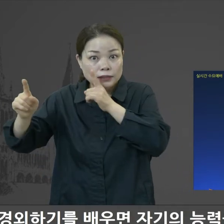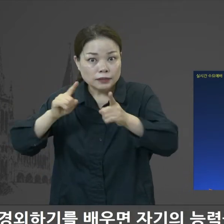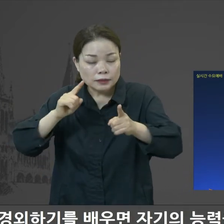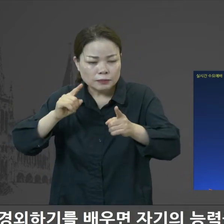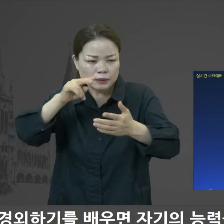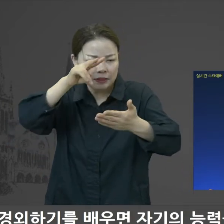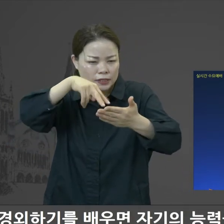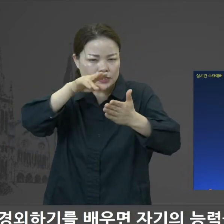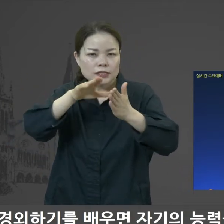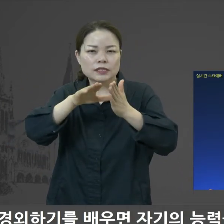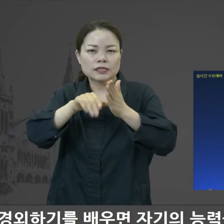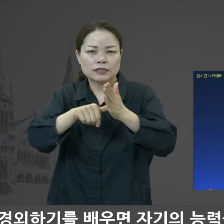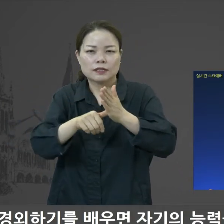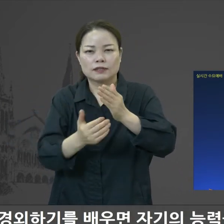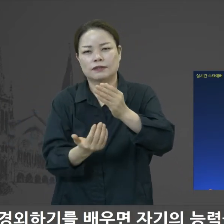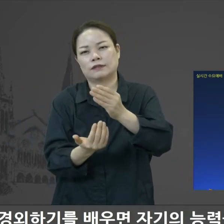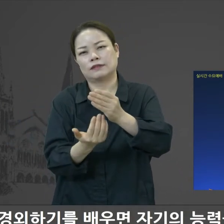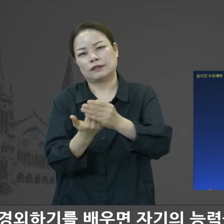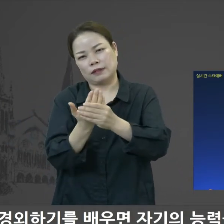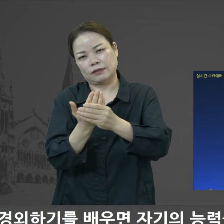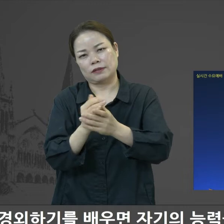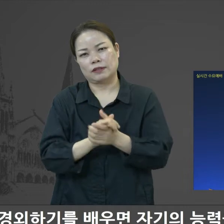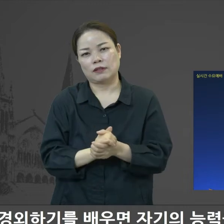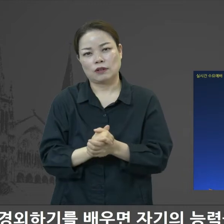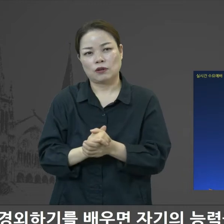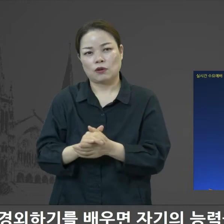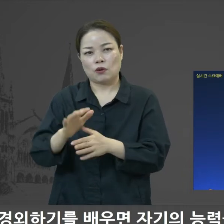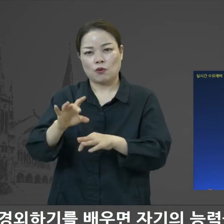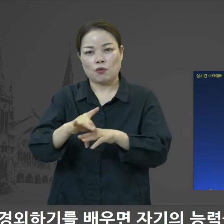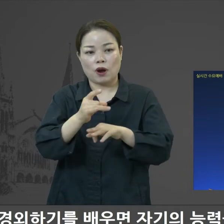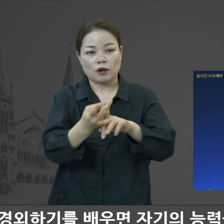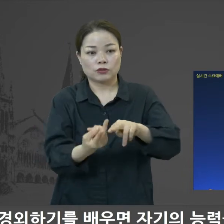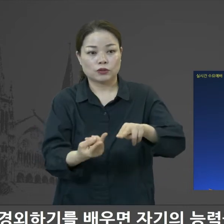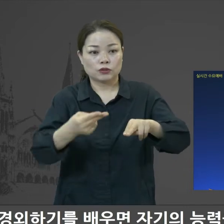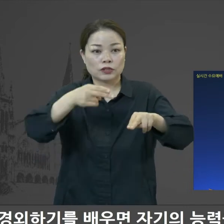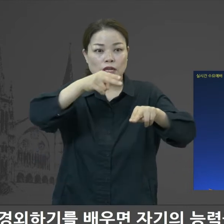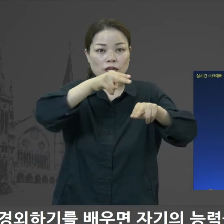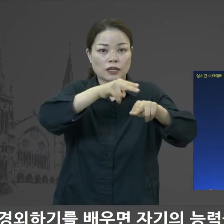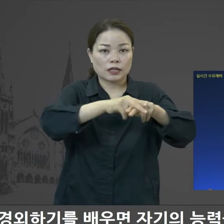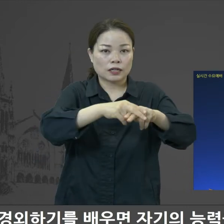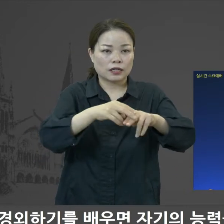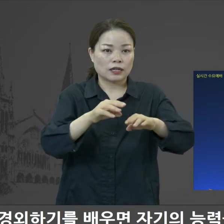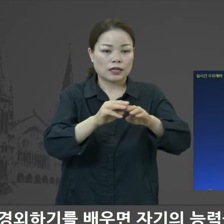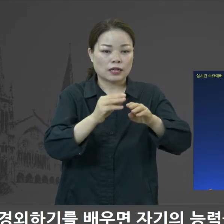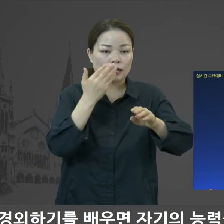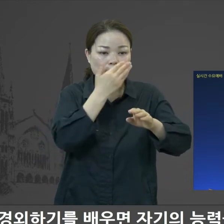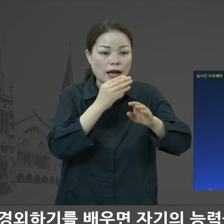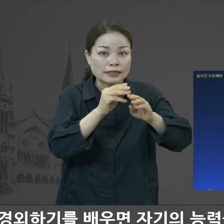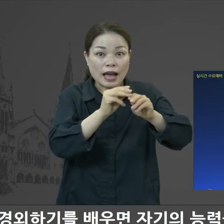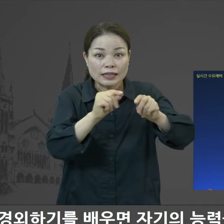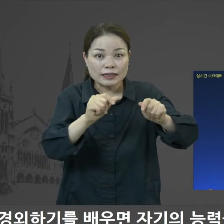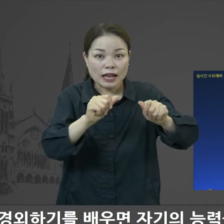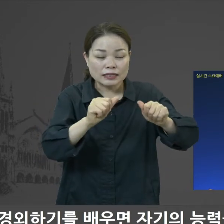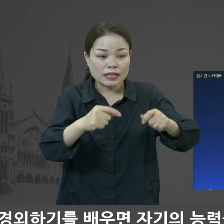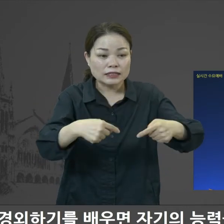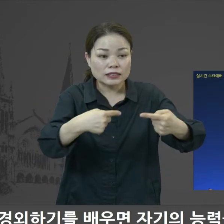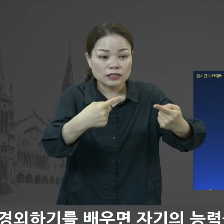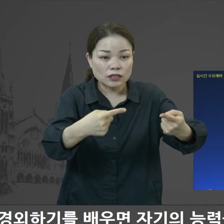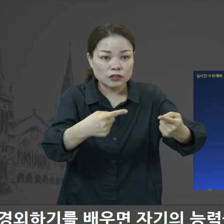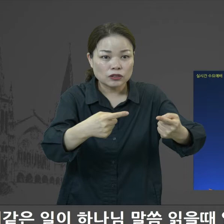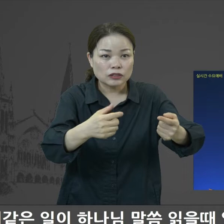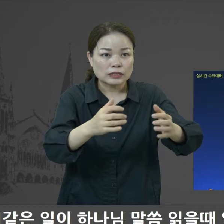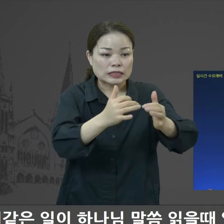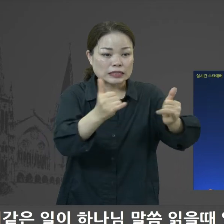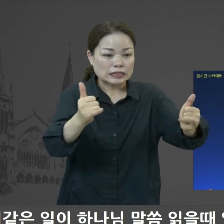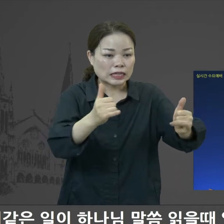읽을 때 일어나야 한다. 왕으로 세워진 가나안 땅에 들어가서 수많은 왕들, 인간